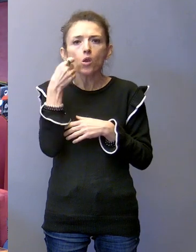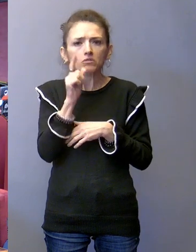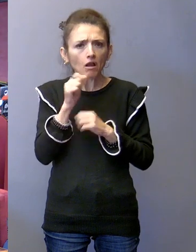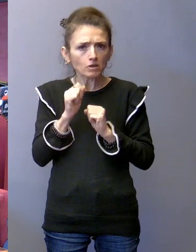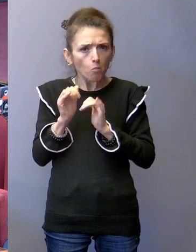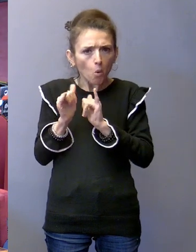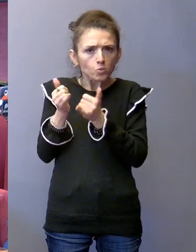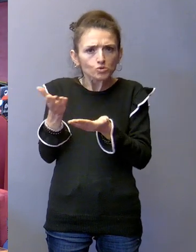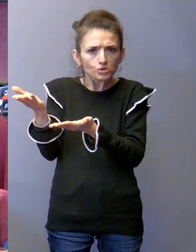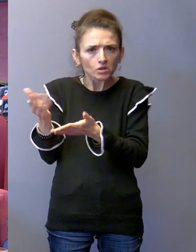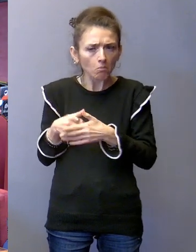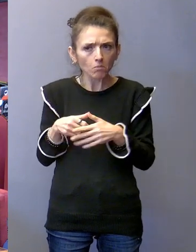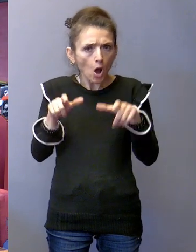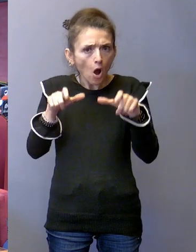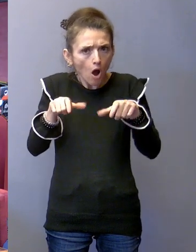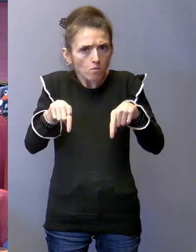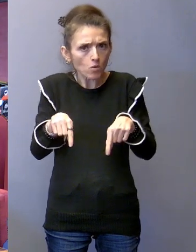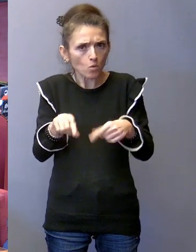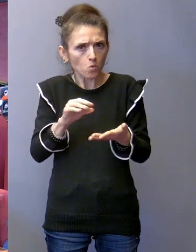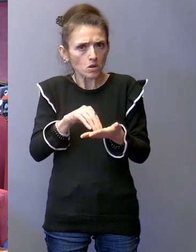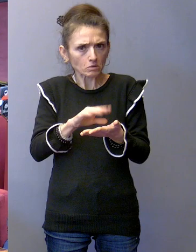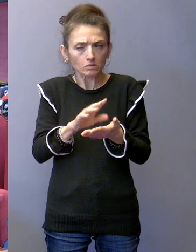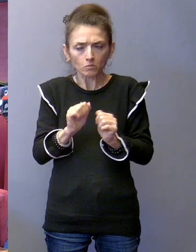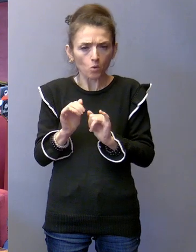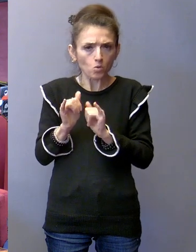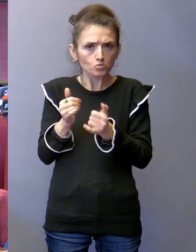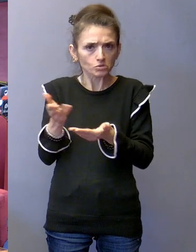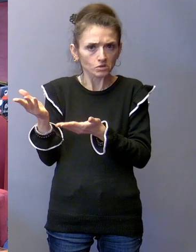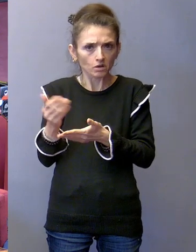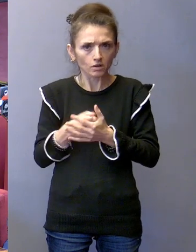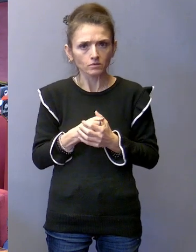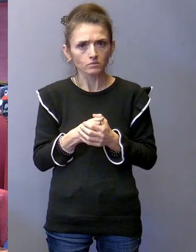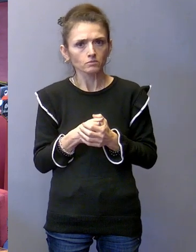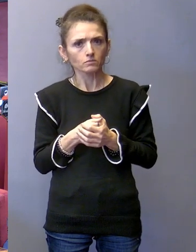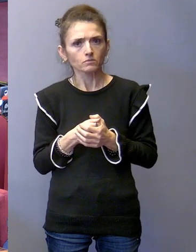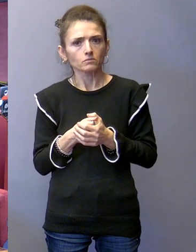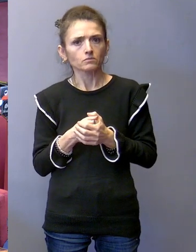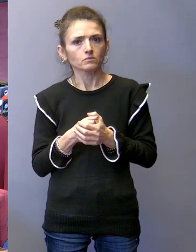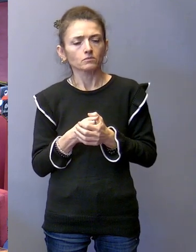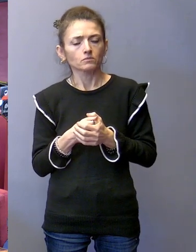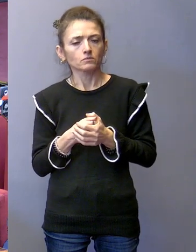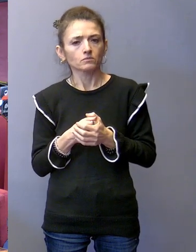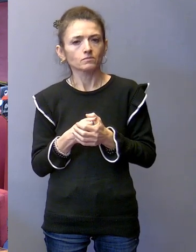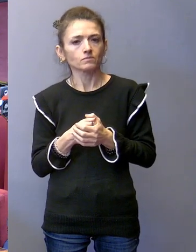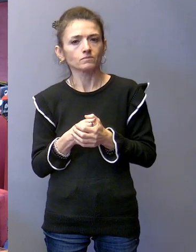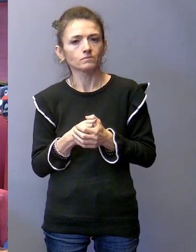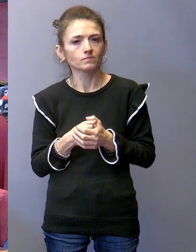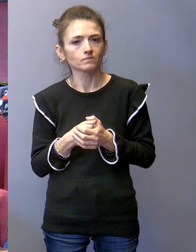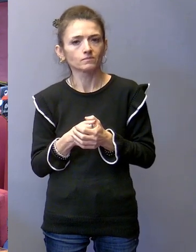dall'aula Cioè non è che sia così parlare voglio che lo ricordi perché così allora